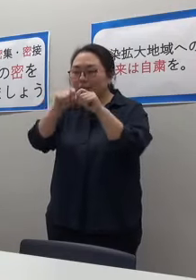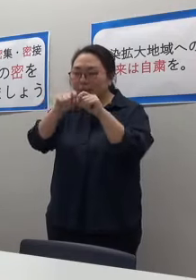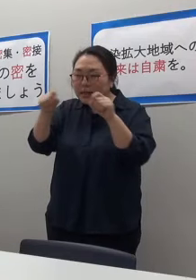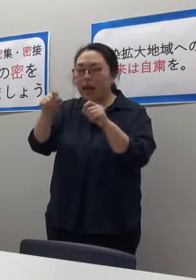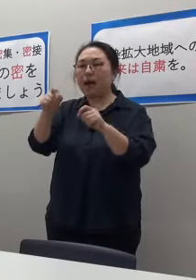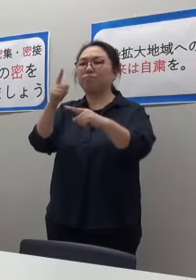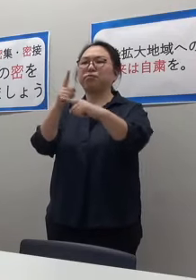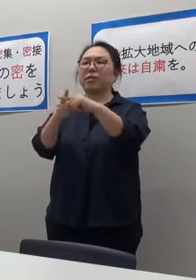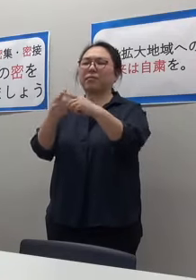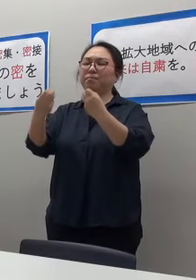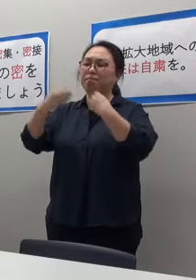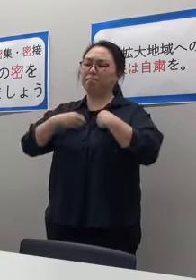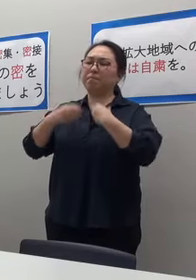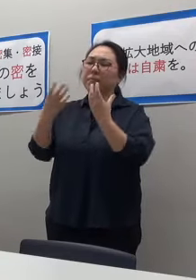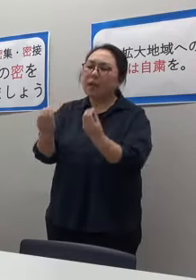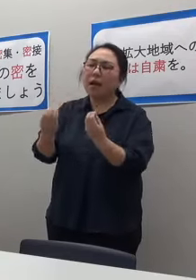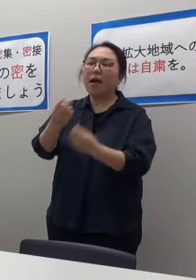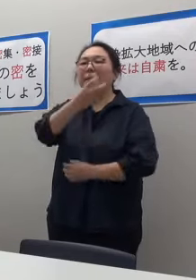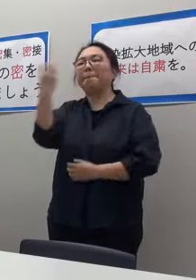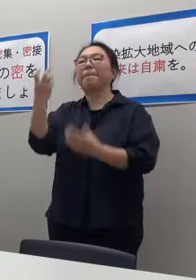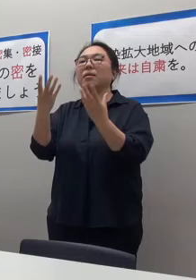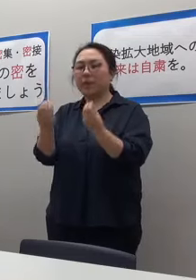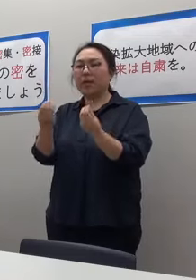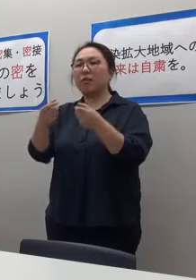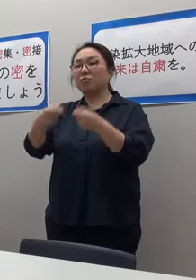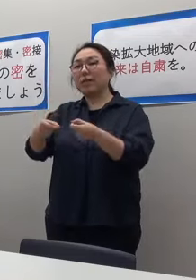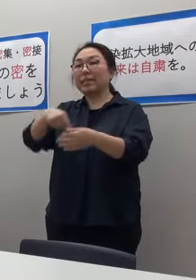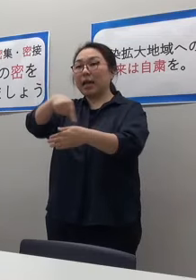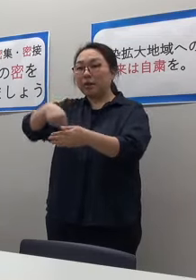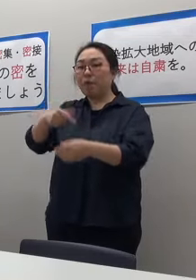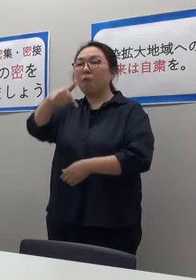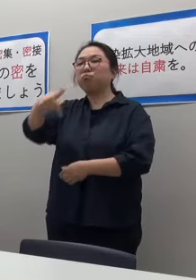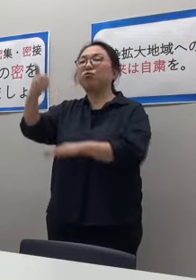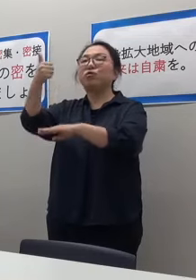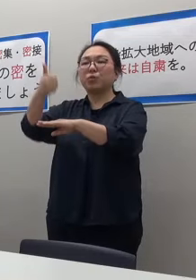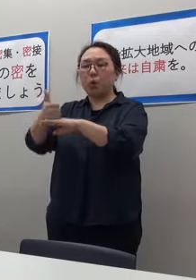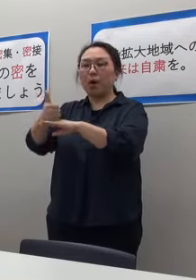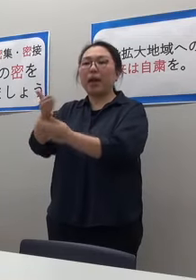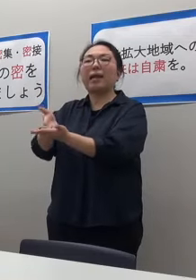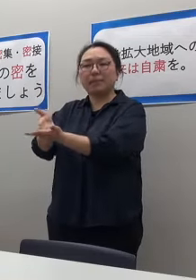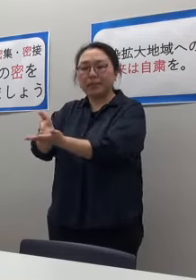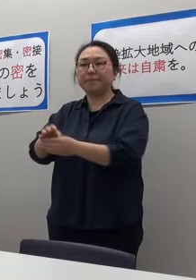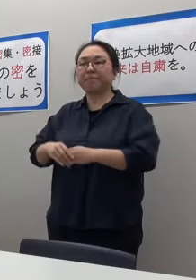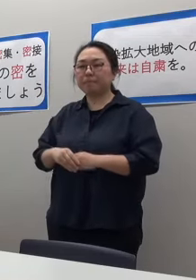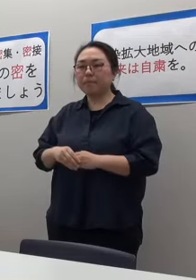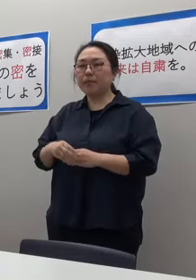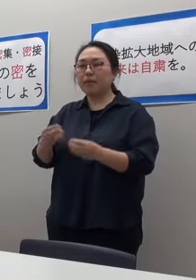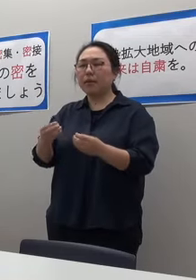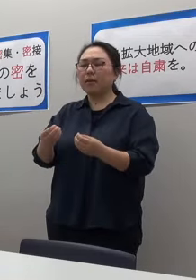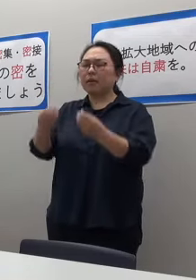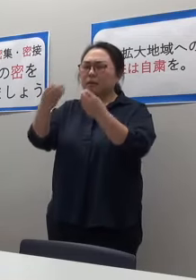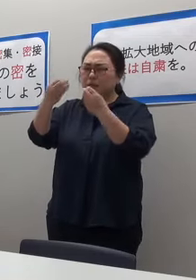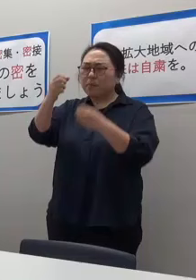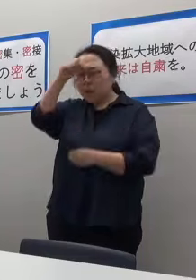認されたものです。詳しくは部長から申し上げます。罹患した方には謹んでお見舞い